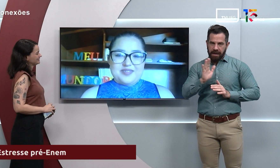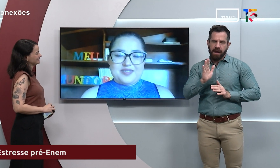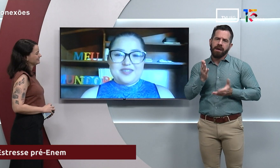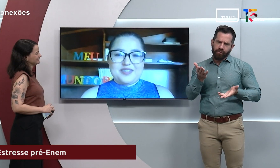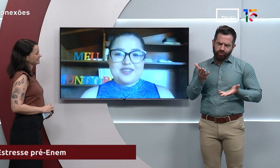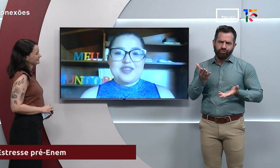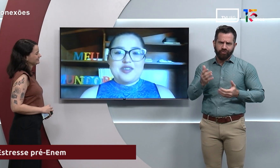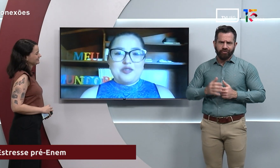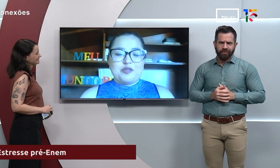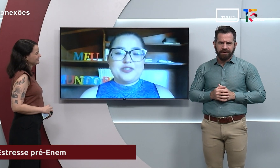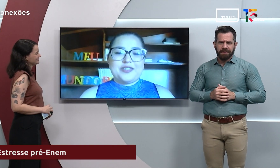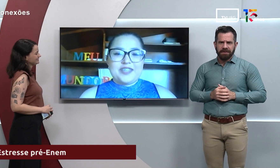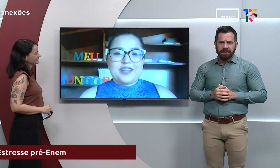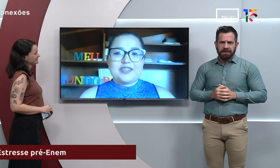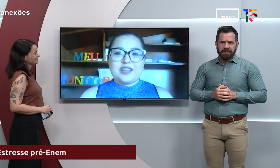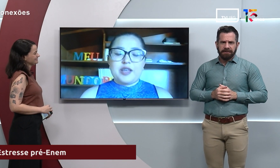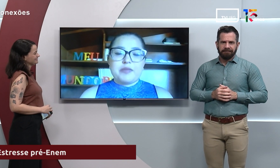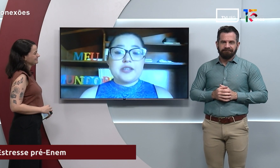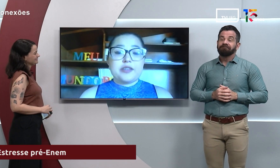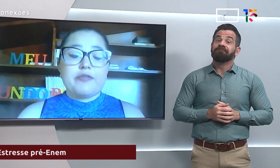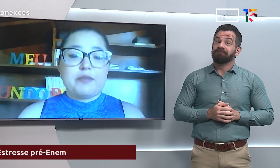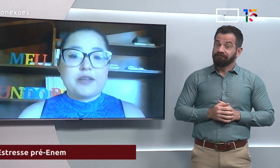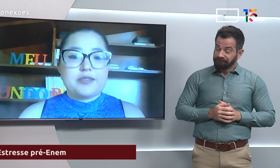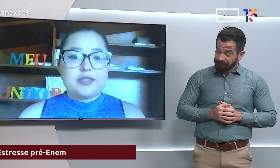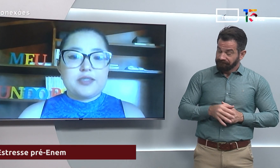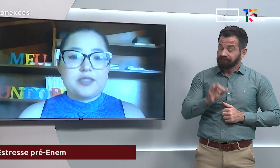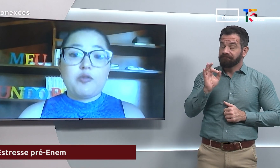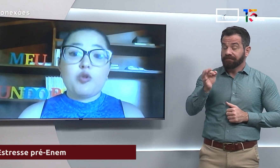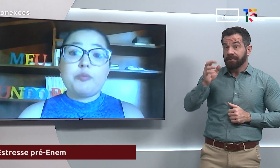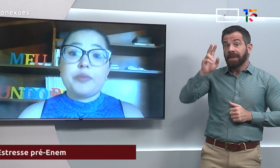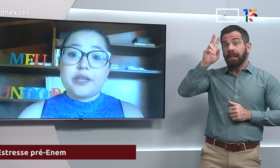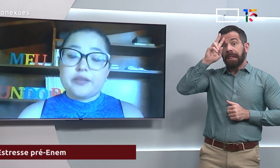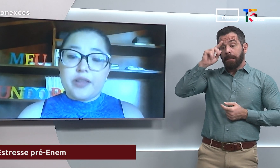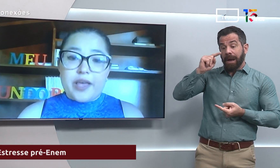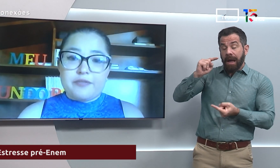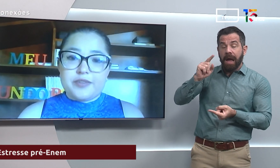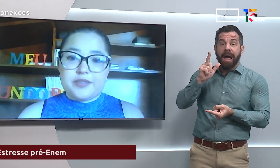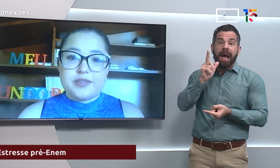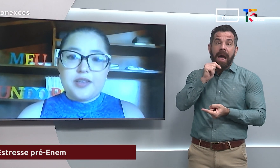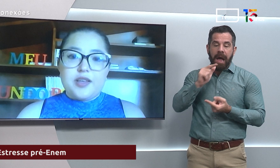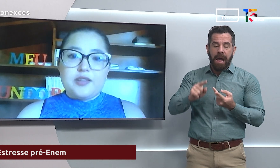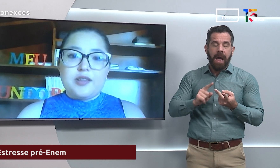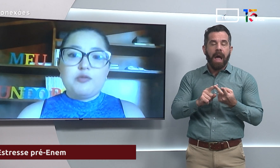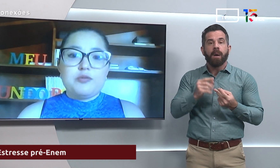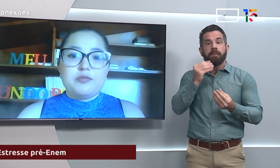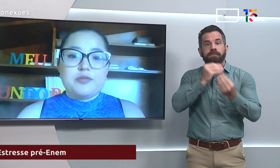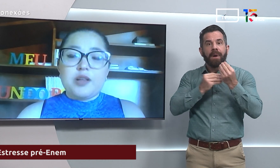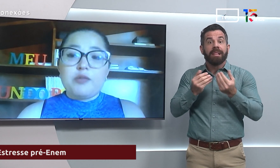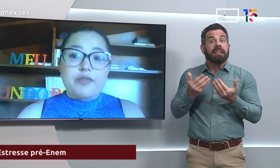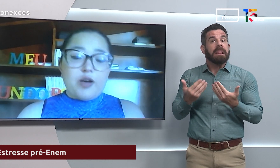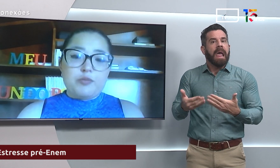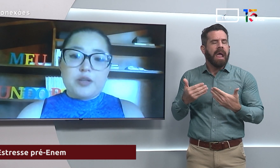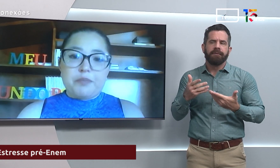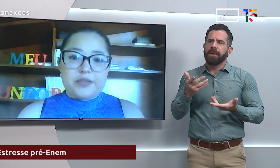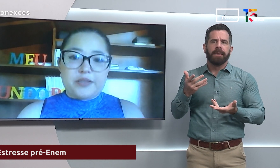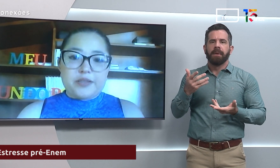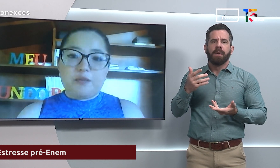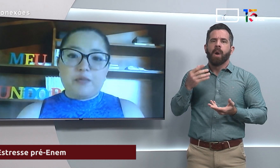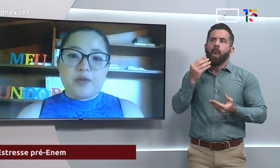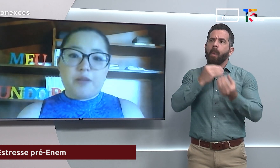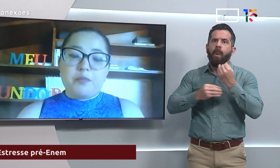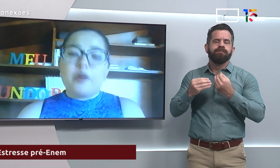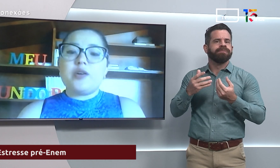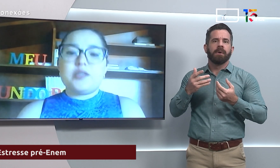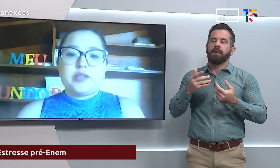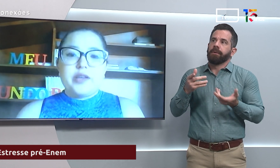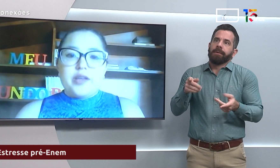prova. Com certeza, lembrar de levar bastante água, comidas leves. Não levar comida pesada,